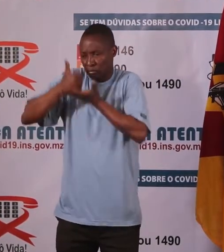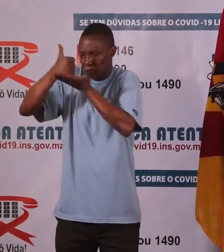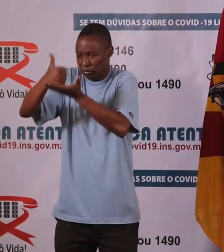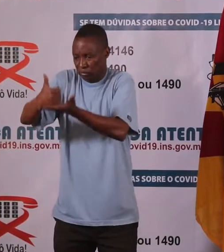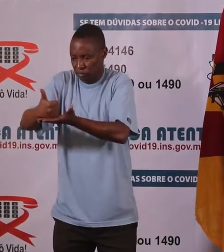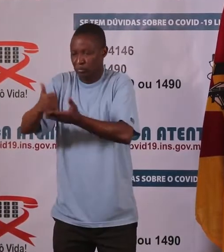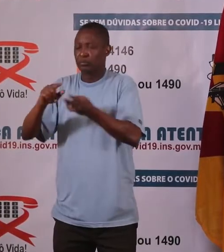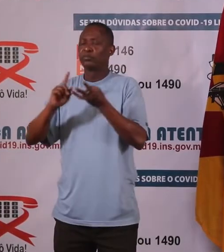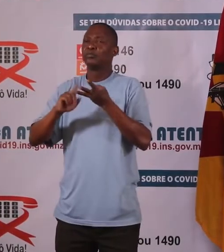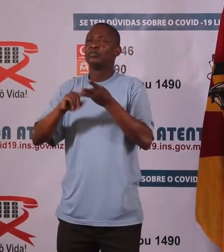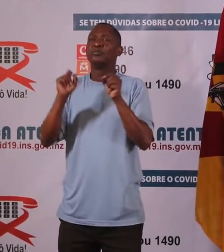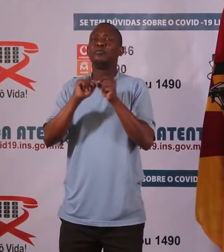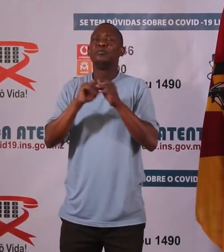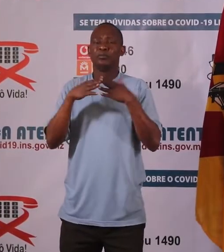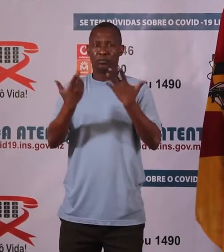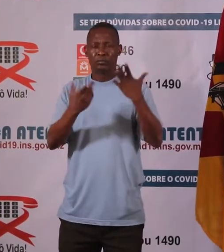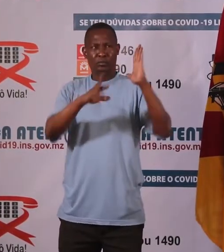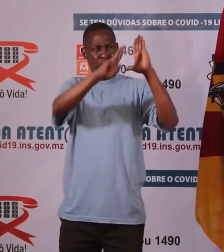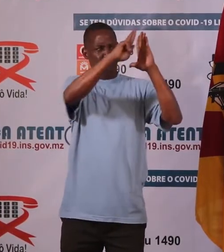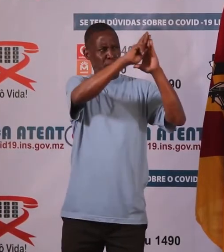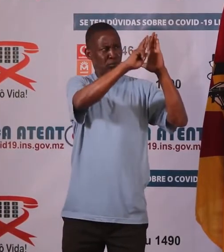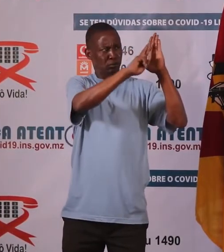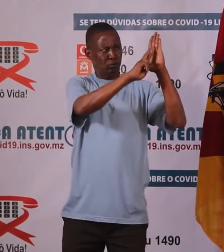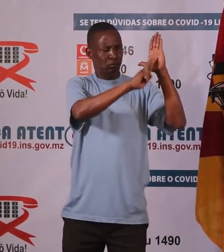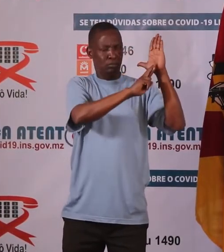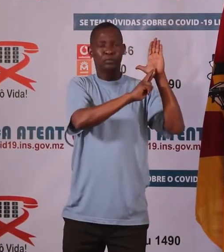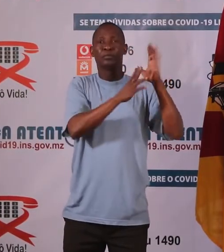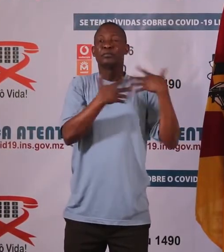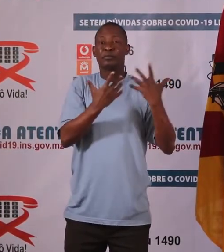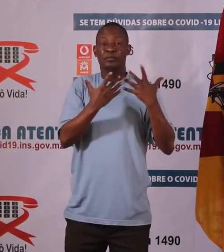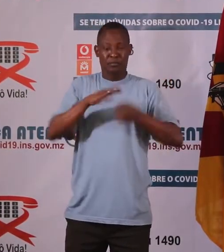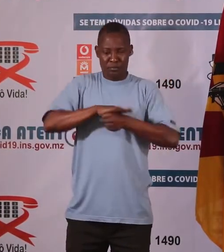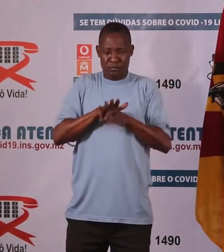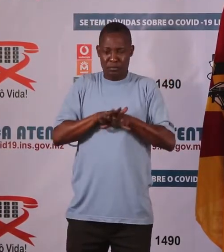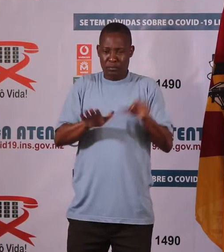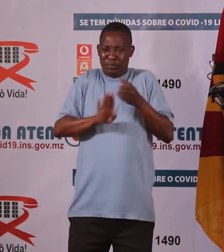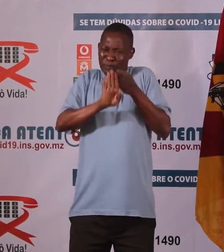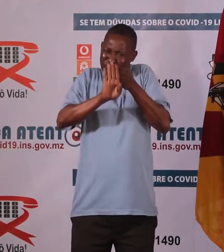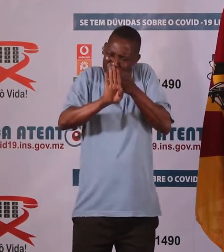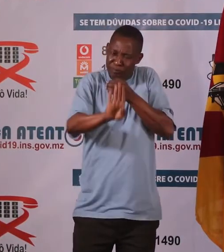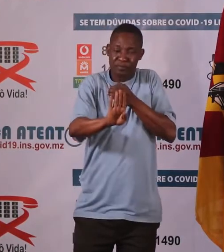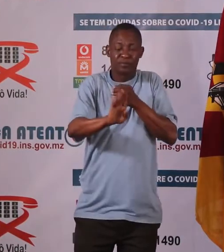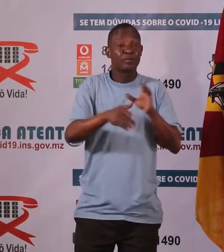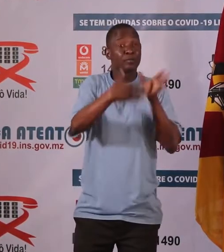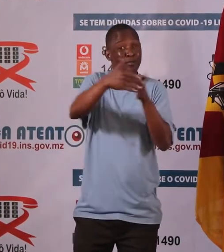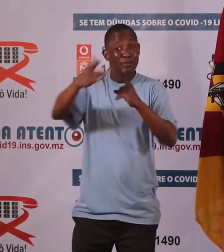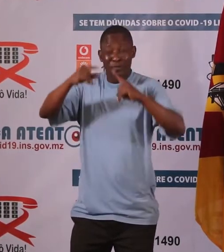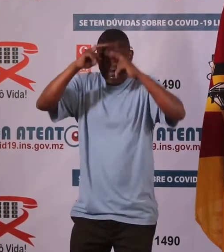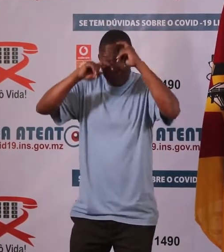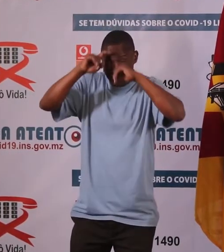reforçar as medidas de prevenção nos nossos colegas da linha da frente